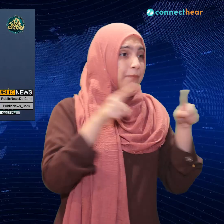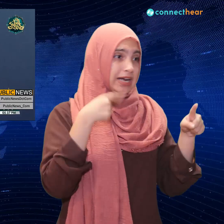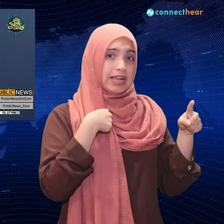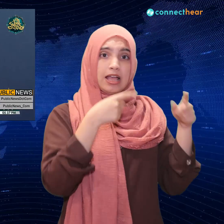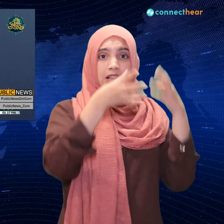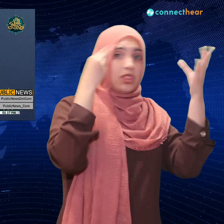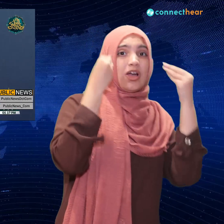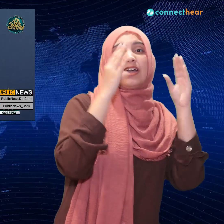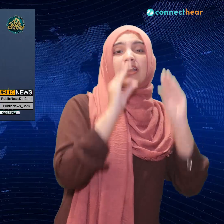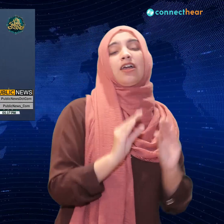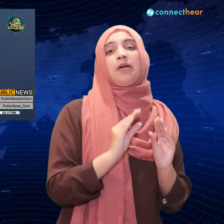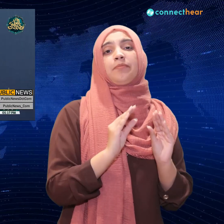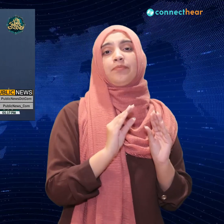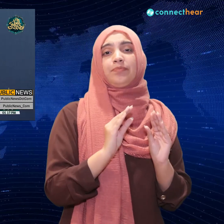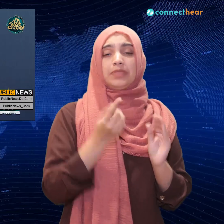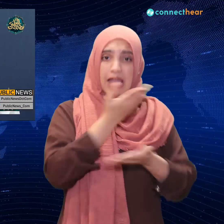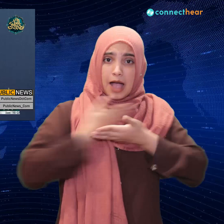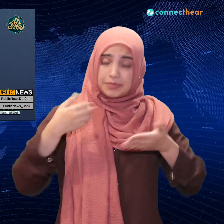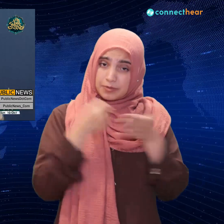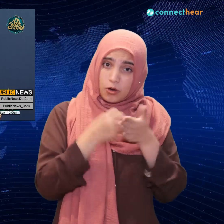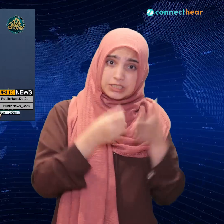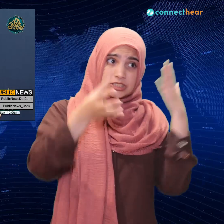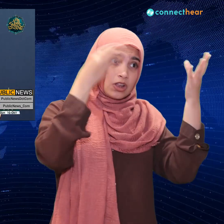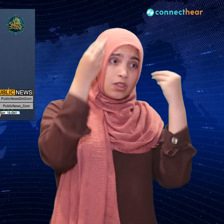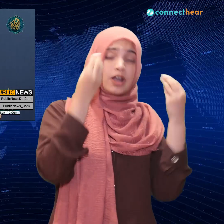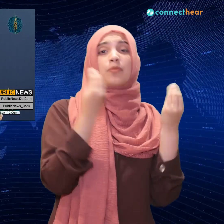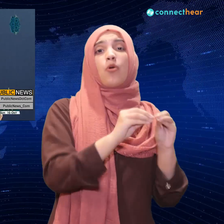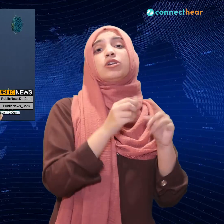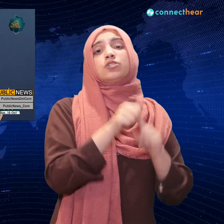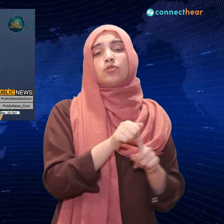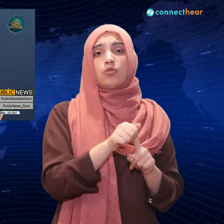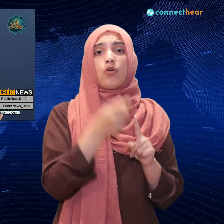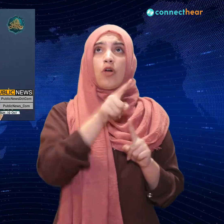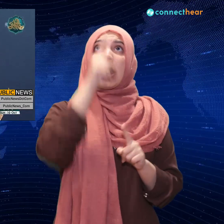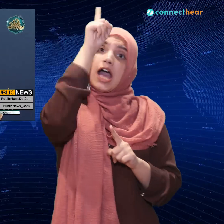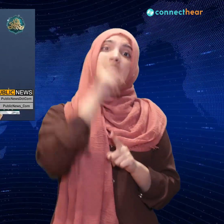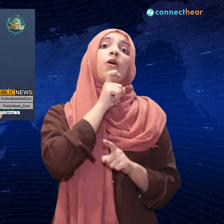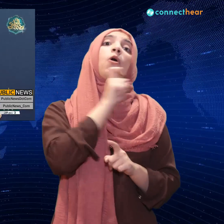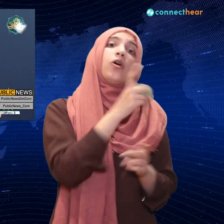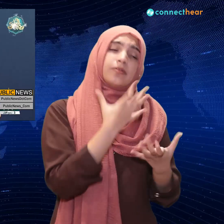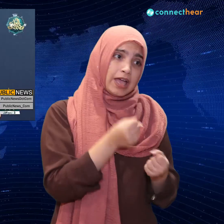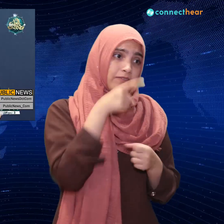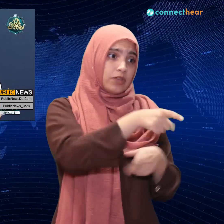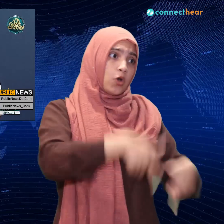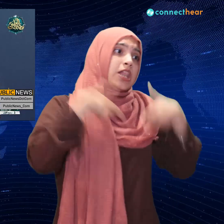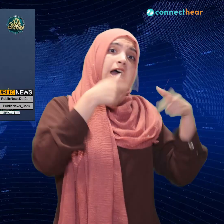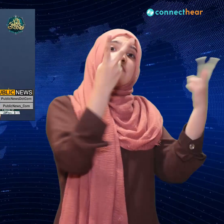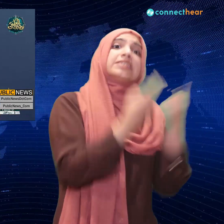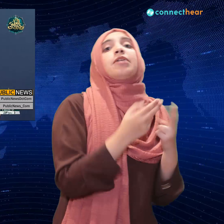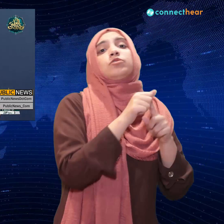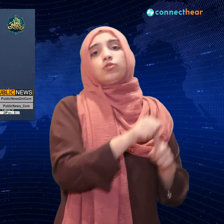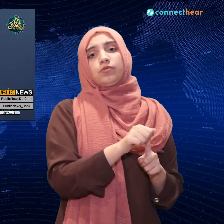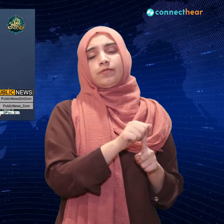سیکھیں. کیا ان کو ہم کیریکٹر کو اپنا رہے ہیں یا نہیں اپنا رہے؟ اللہ کا حکم ہے کہ ان کی سنت پہ چلو.